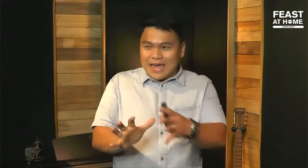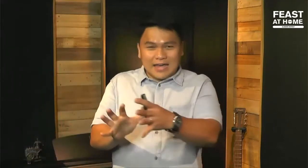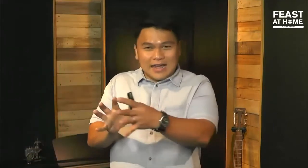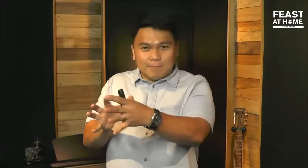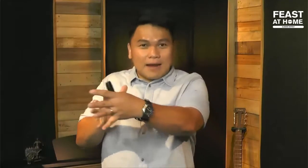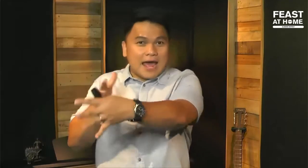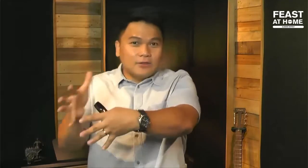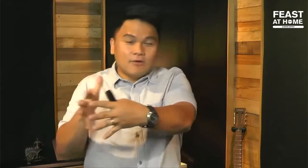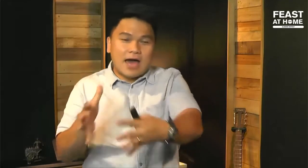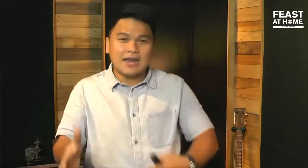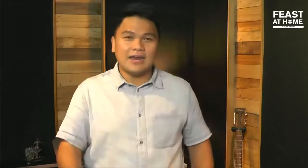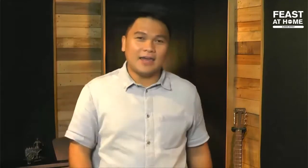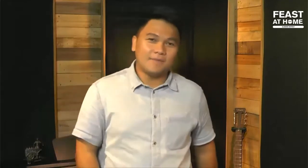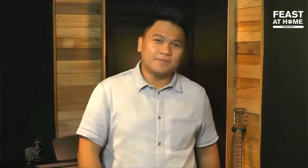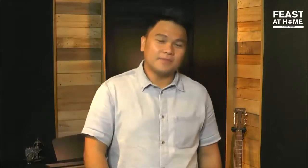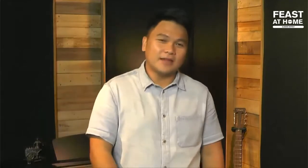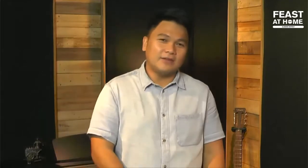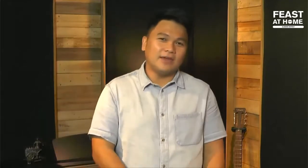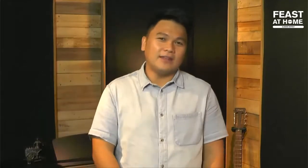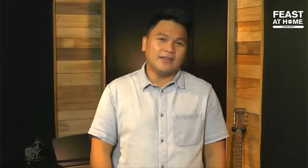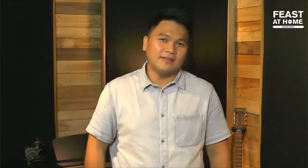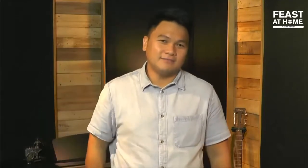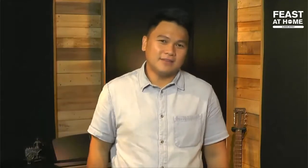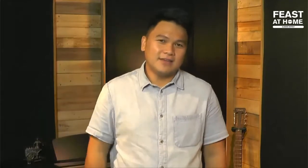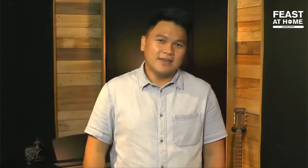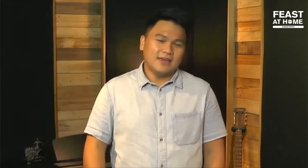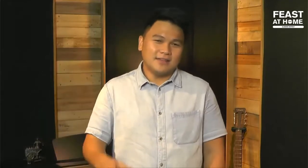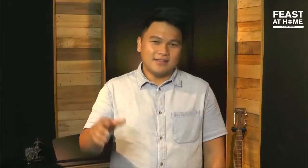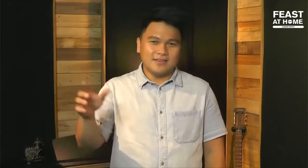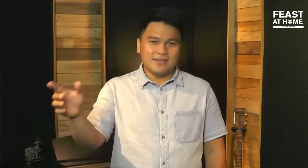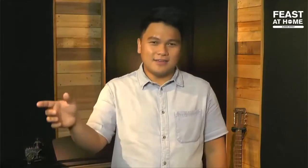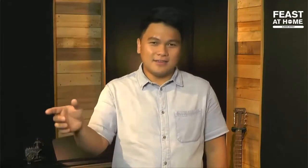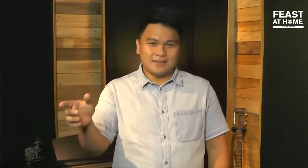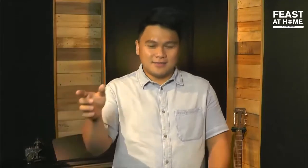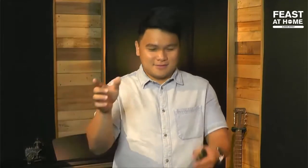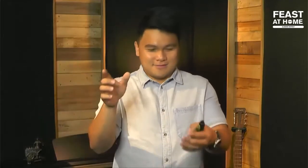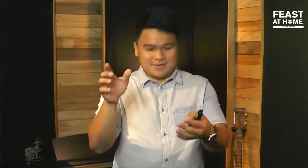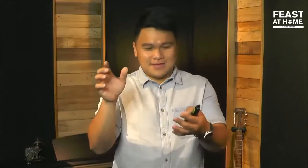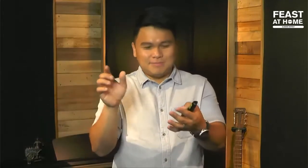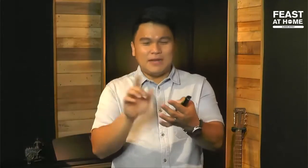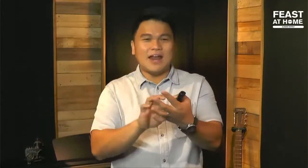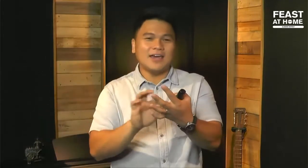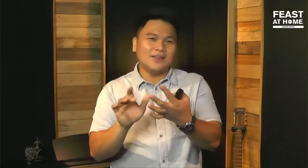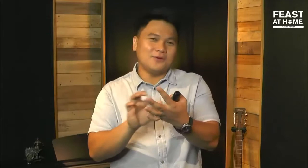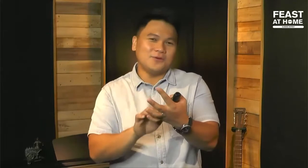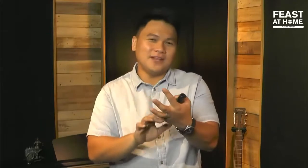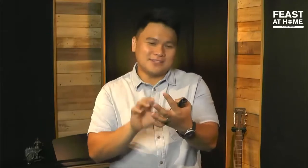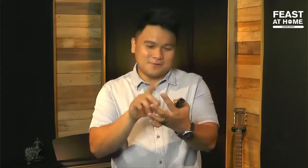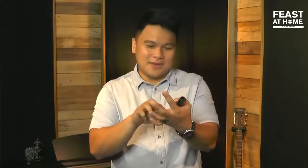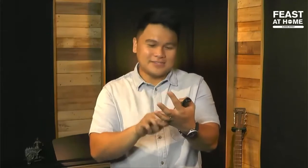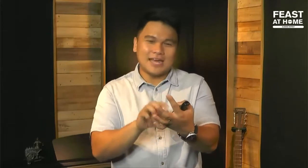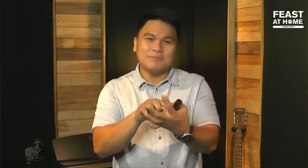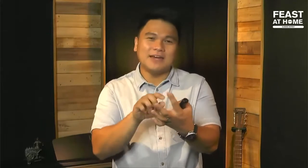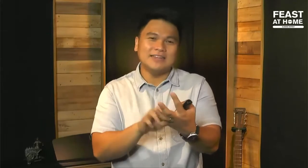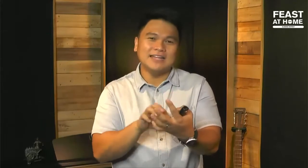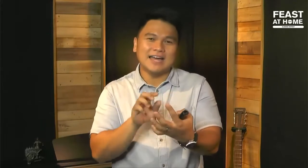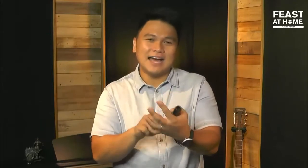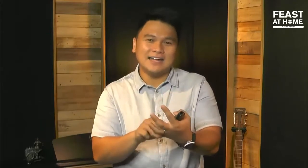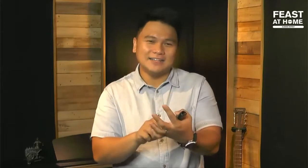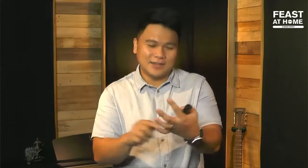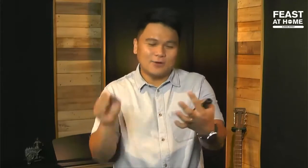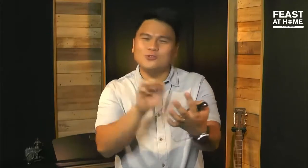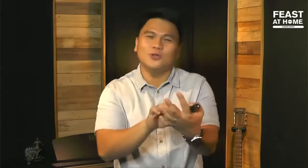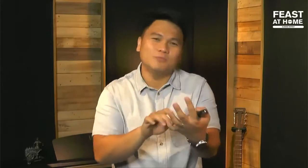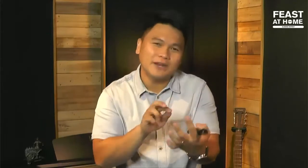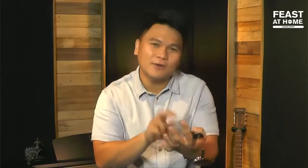ending, dahil nga barado yung kalye, anong ending? E di, pin-login ko ulit sa Waze, saan magandang